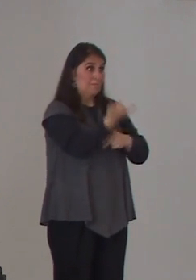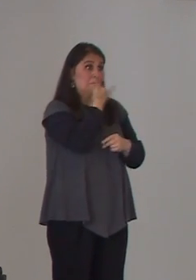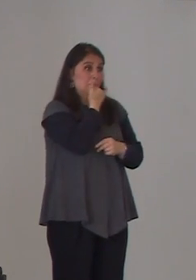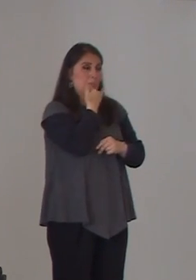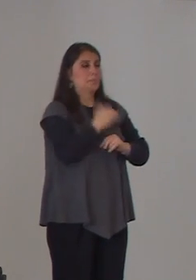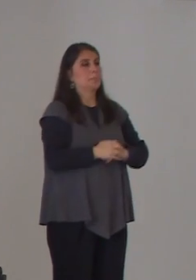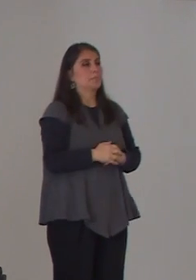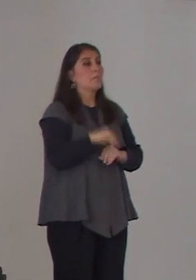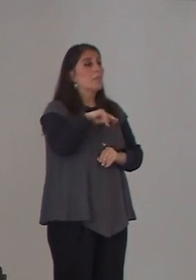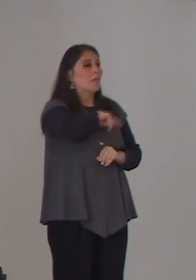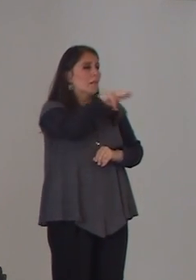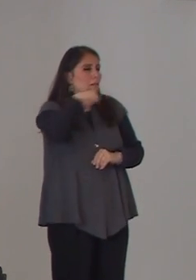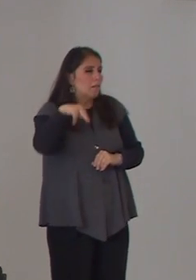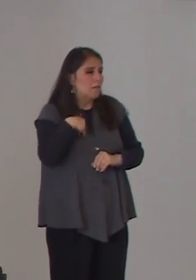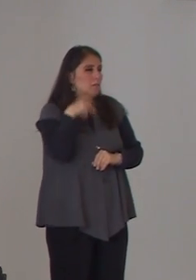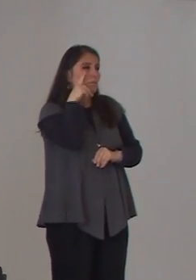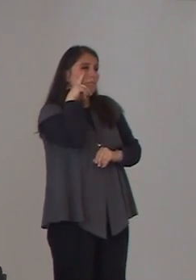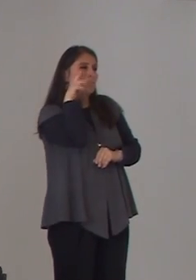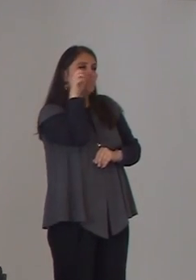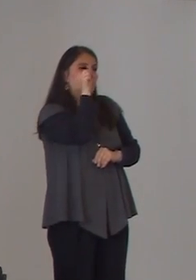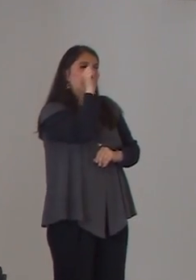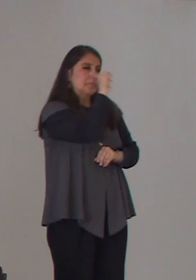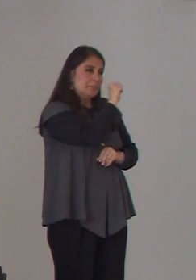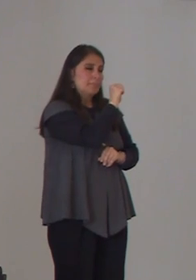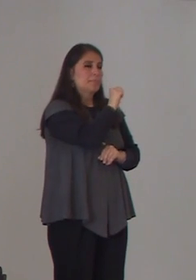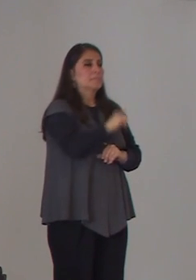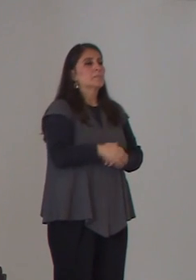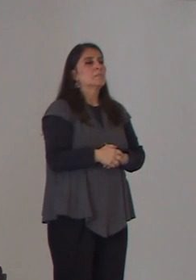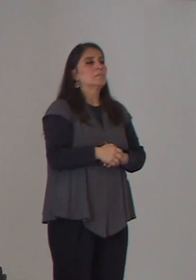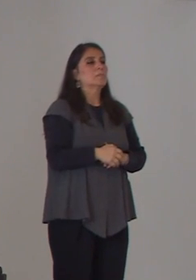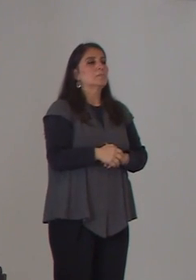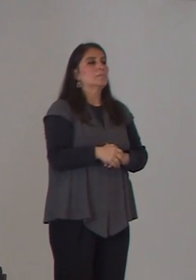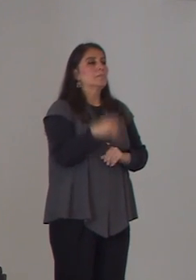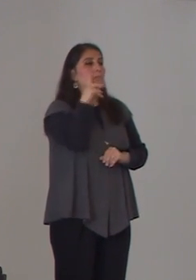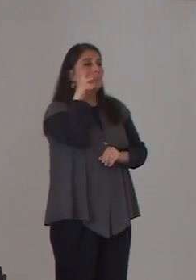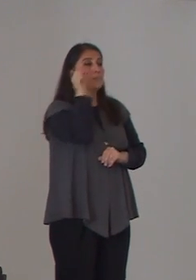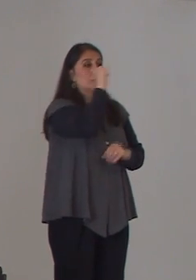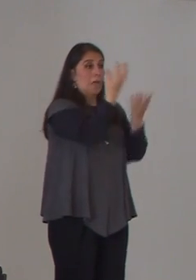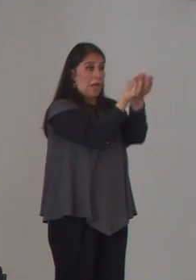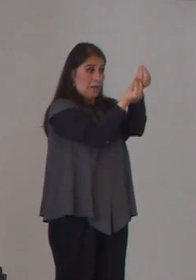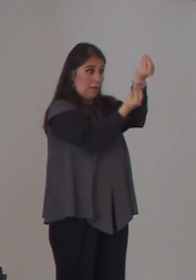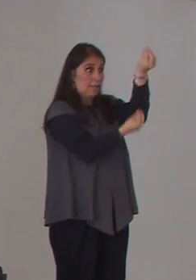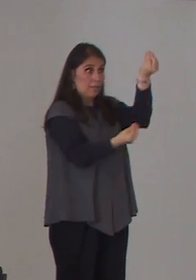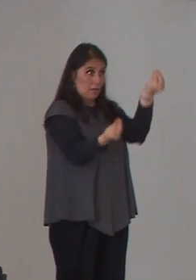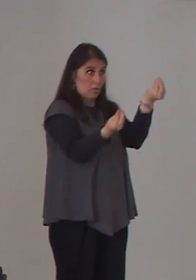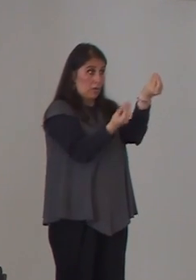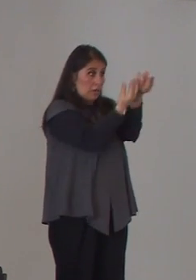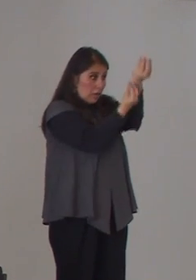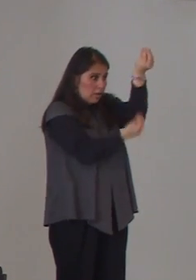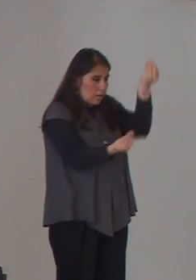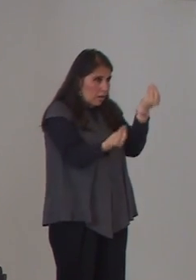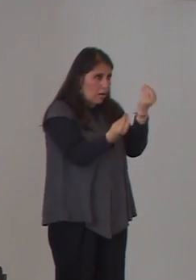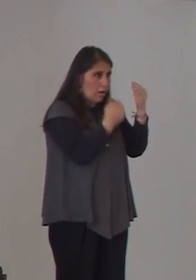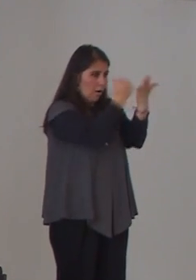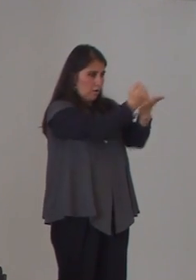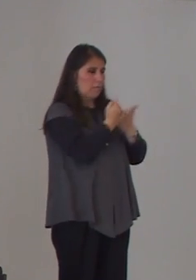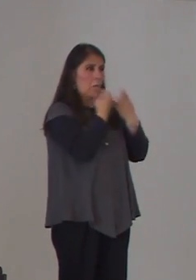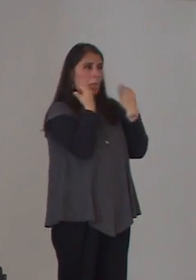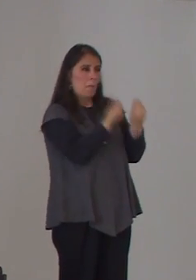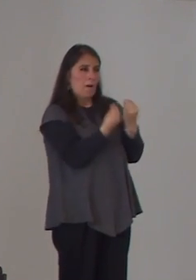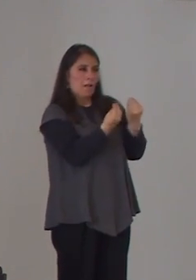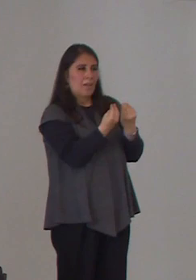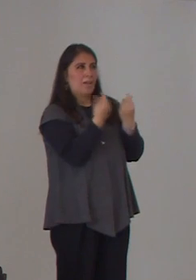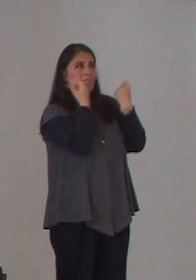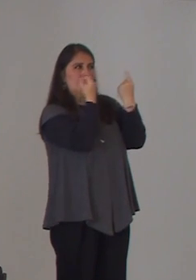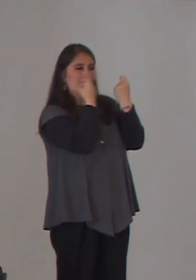hemos encontrado nosotros como grupo de trabajo unas categorías que nos han permitido como desentrañar más a